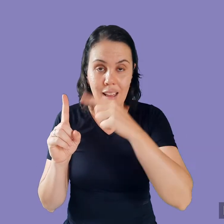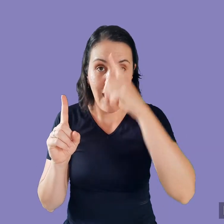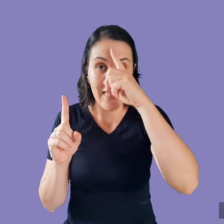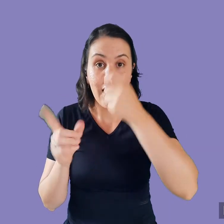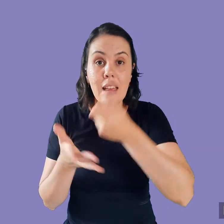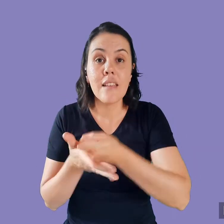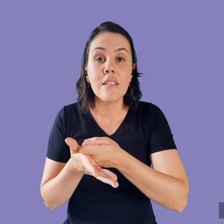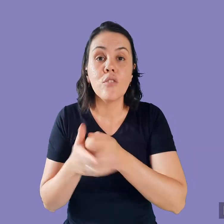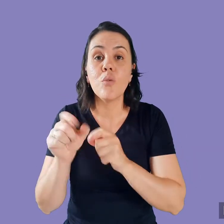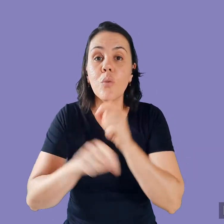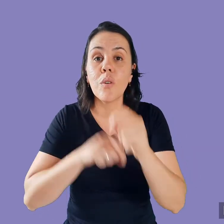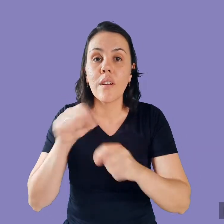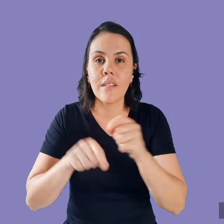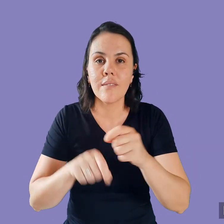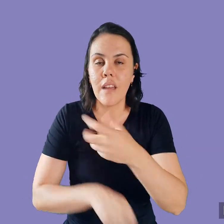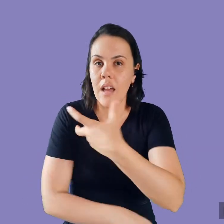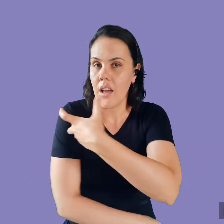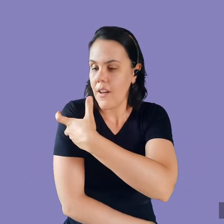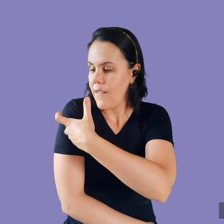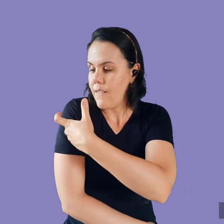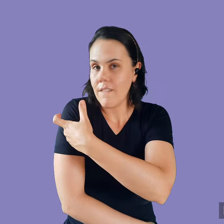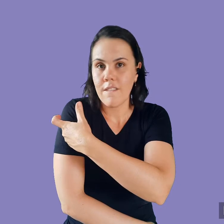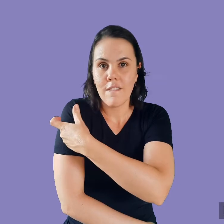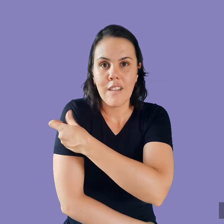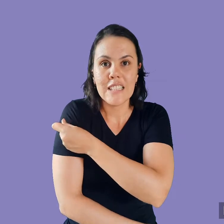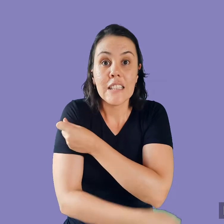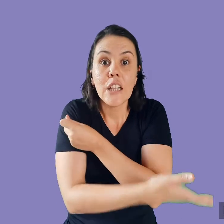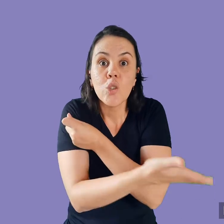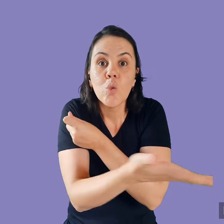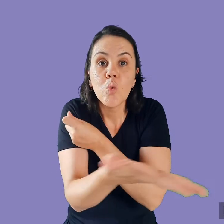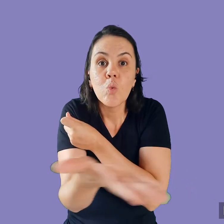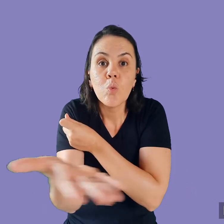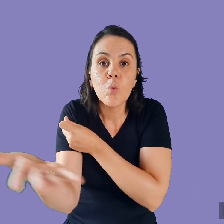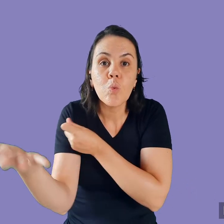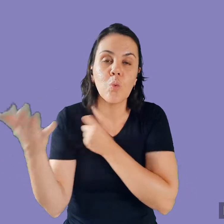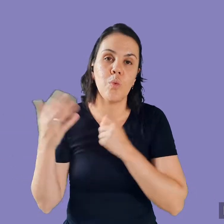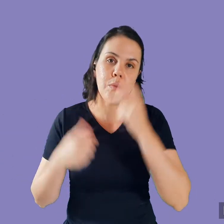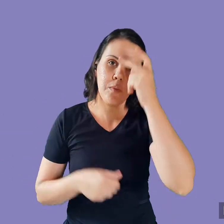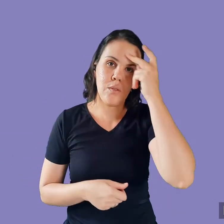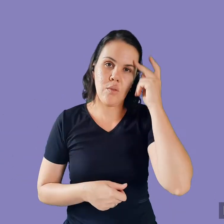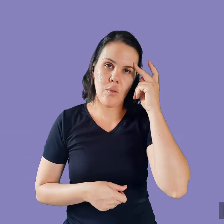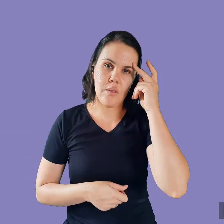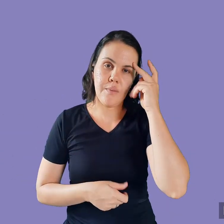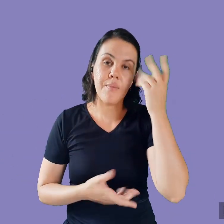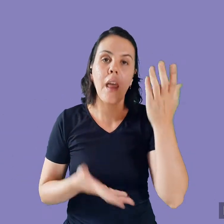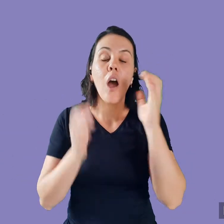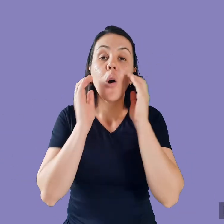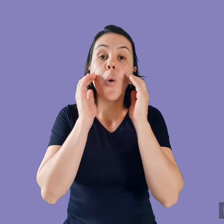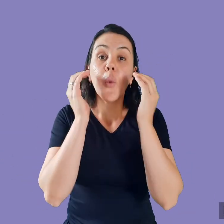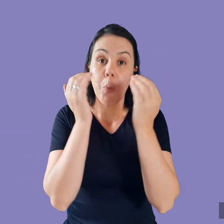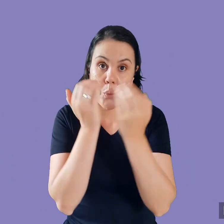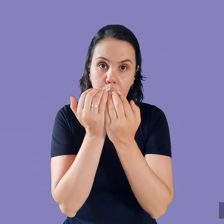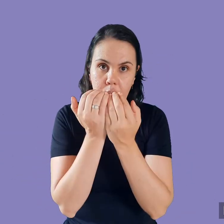Decidiu vacinar toda a população. Foi criada, então, uma